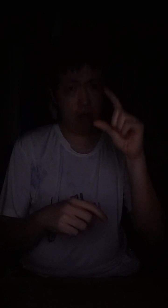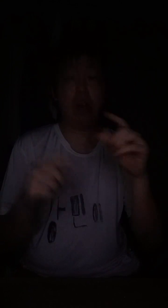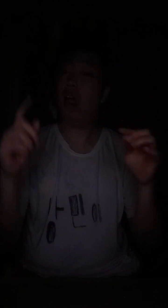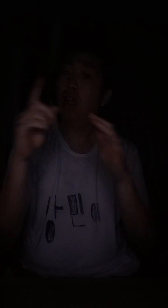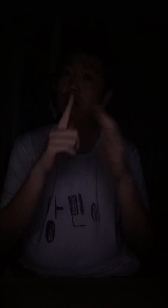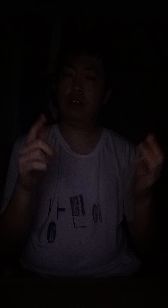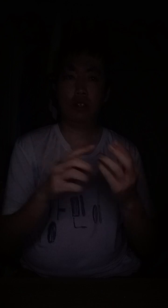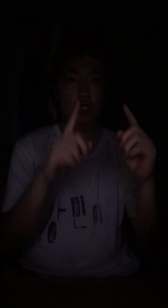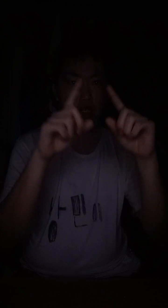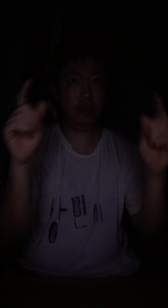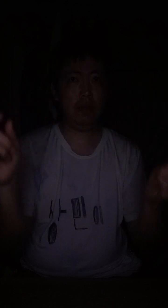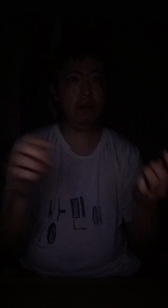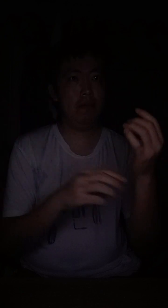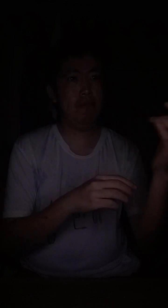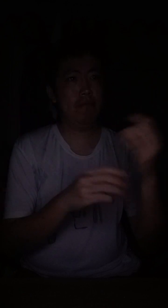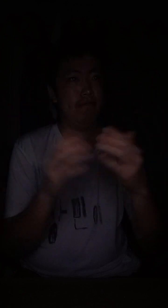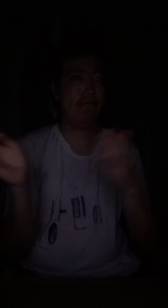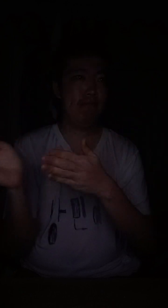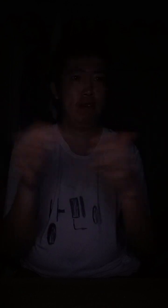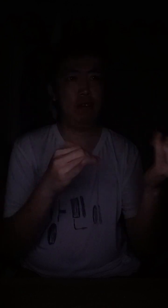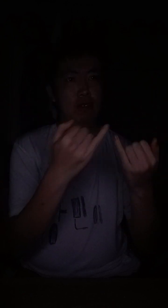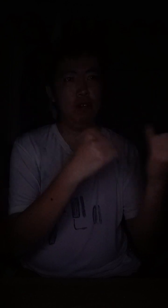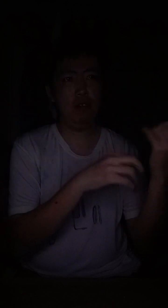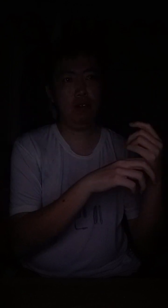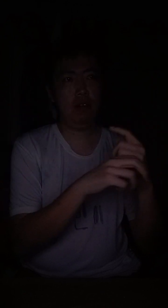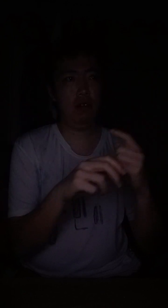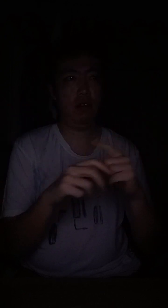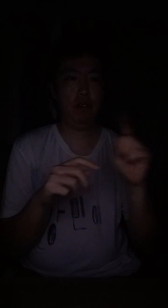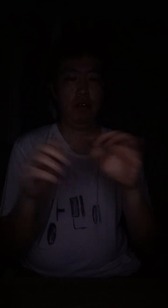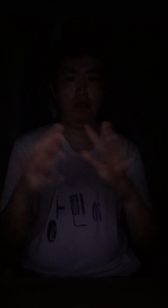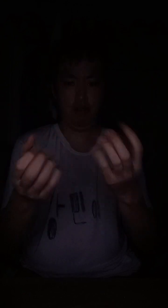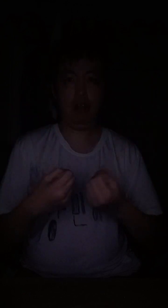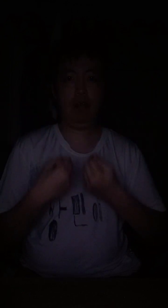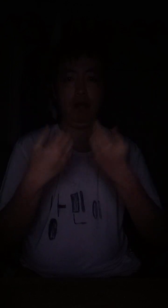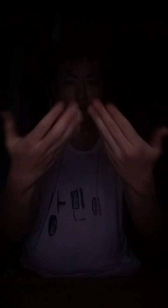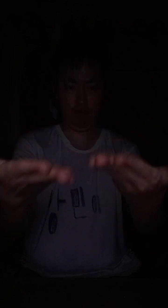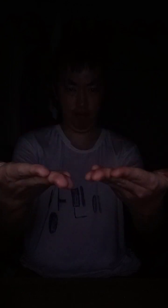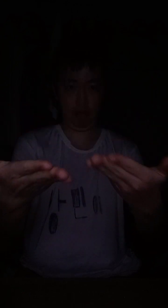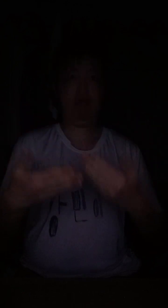수 있는 탐지기를 곳곳에 배치하기로 했습니다. 송성준 기자입니다.